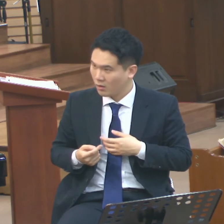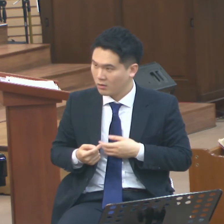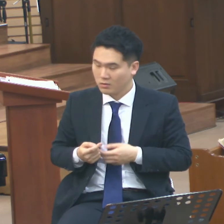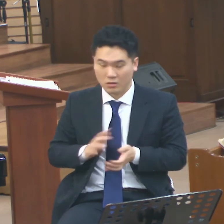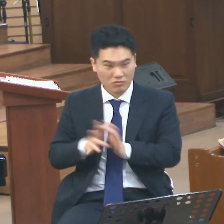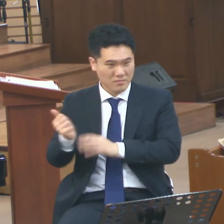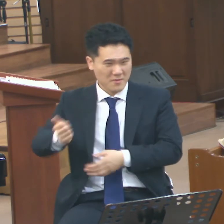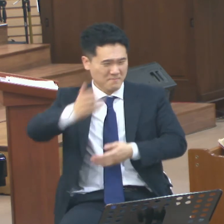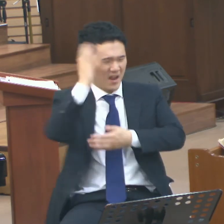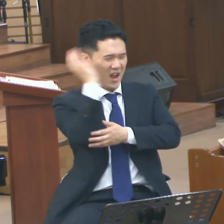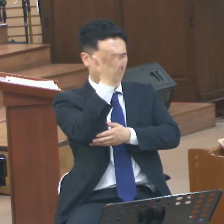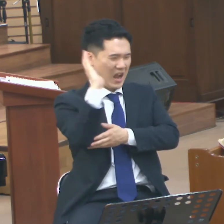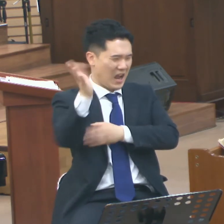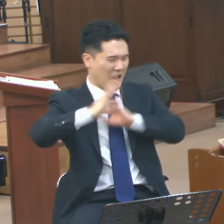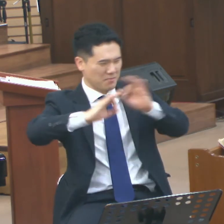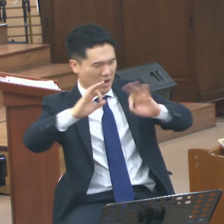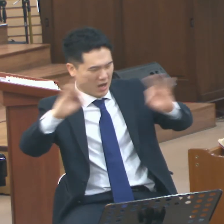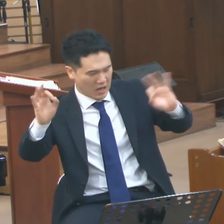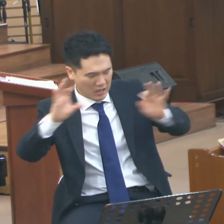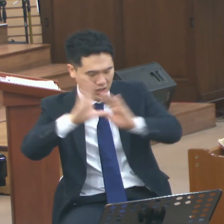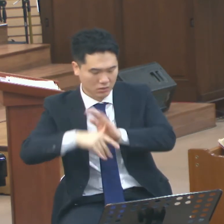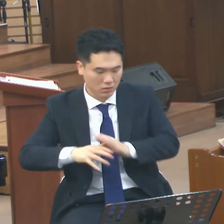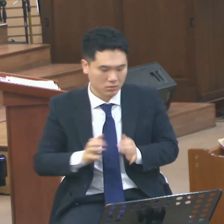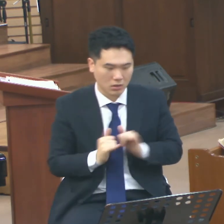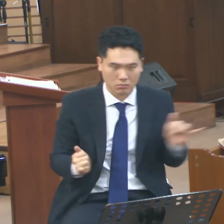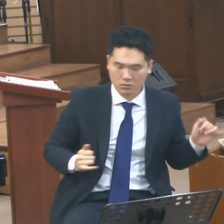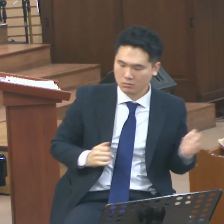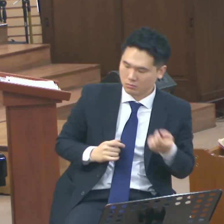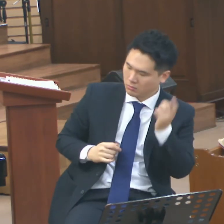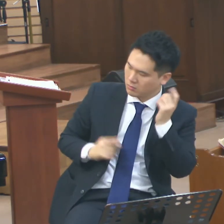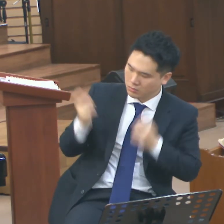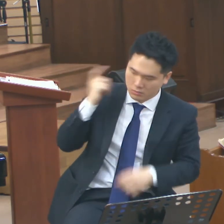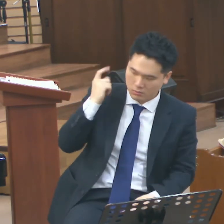너무 이 모욕적인 아주 무시하는 얘기를 했어요.